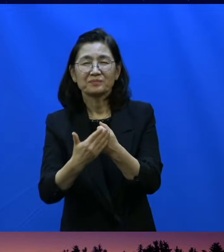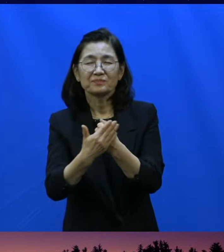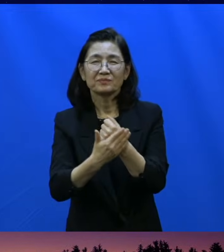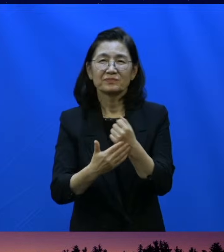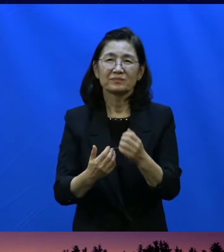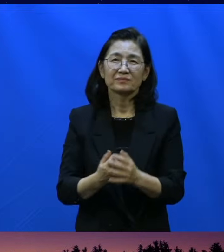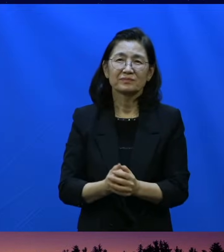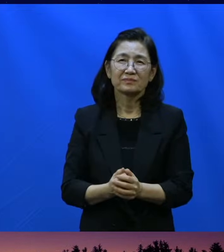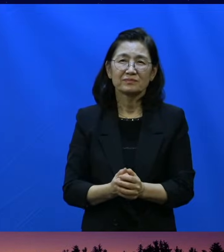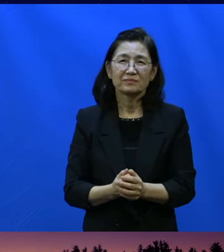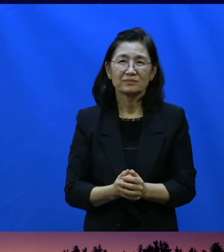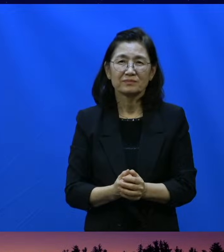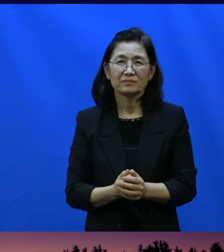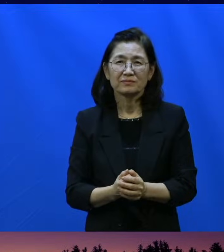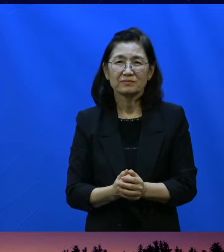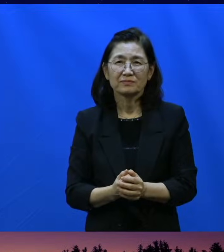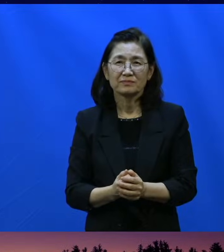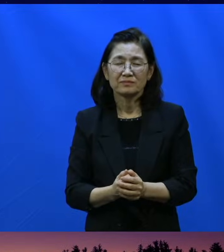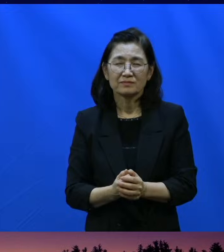아무리